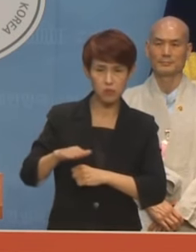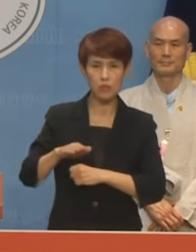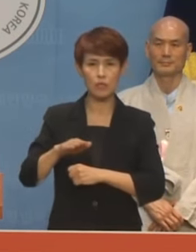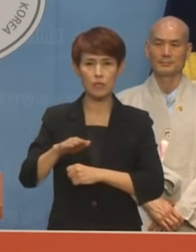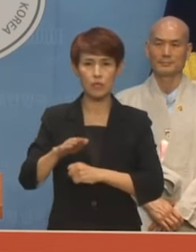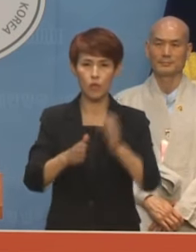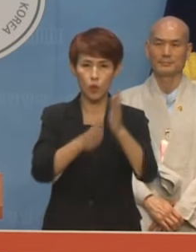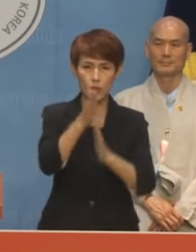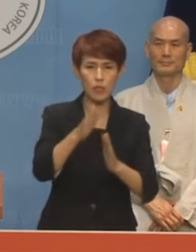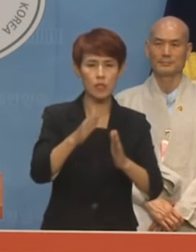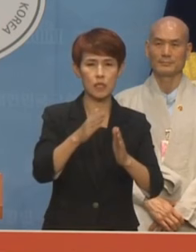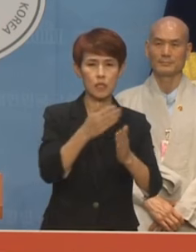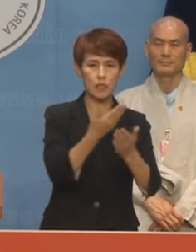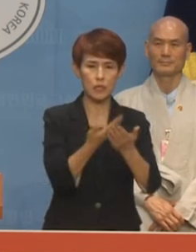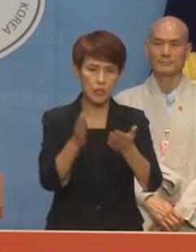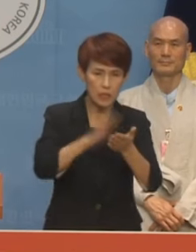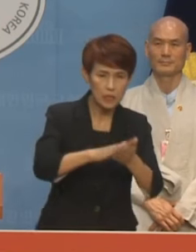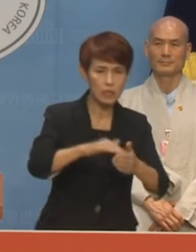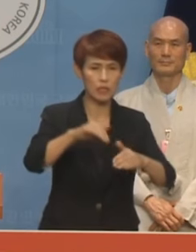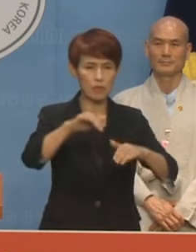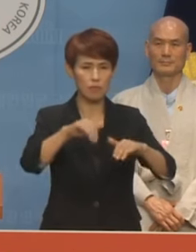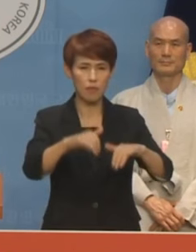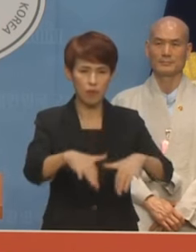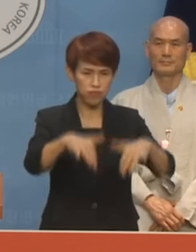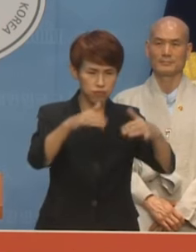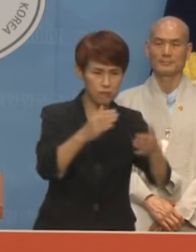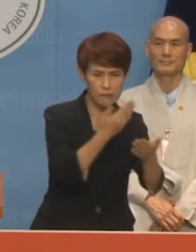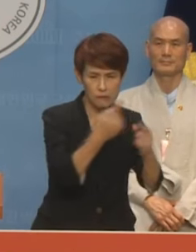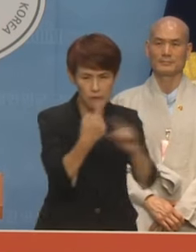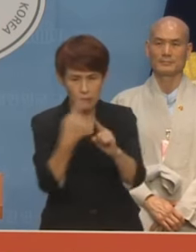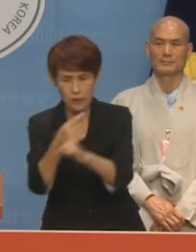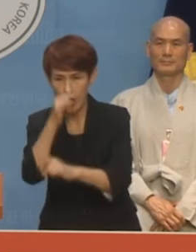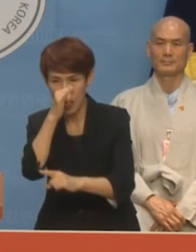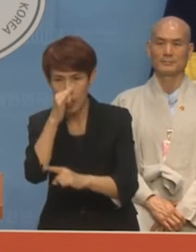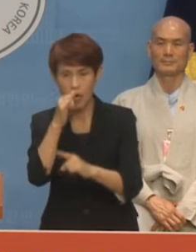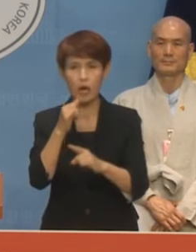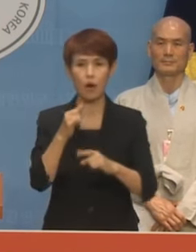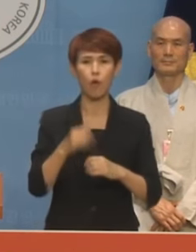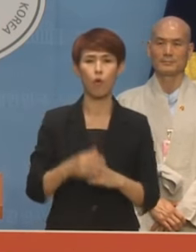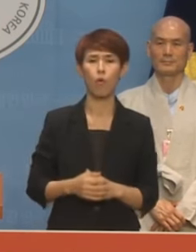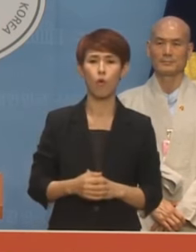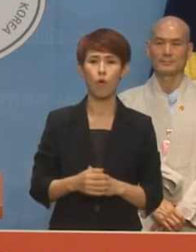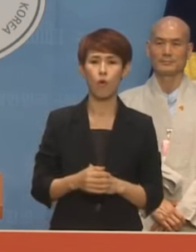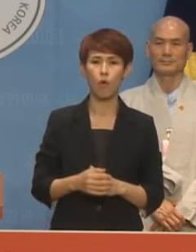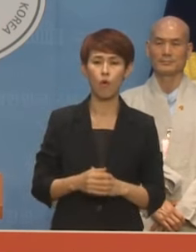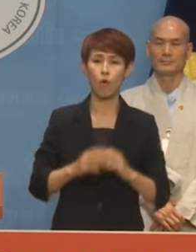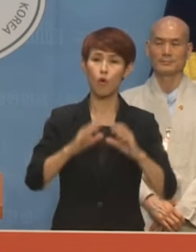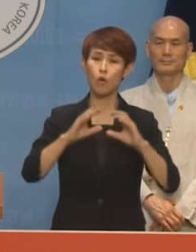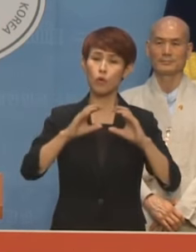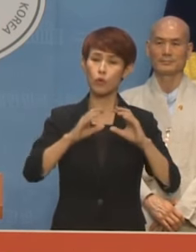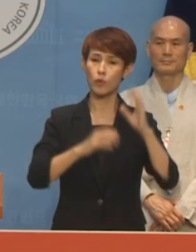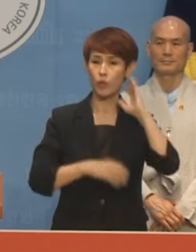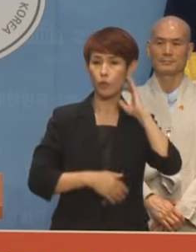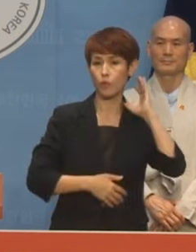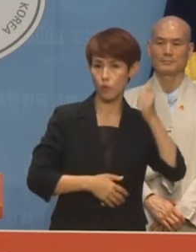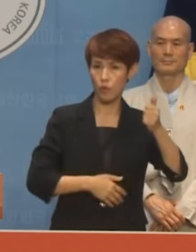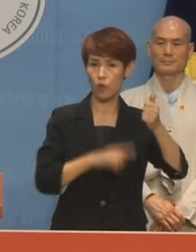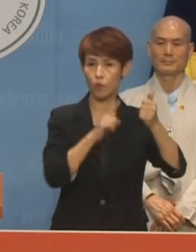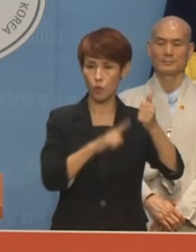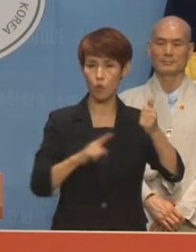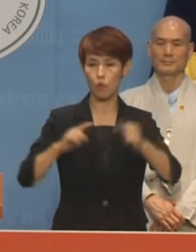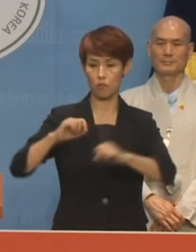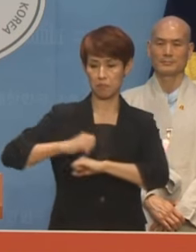작업에 투입되어 여론의 호평을 받았고, 이를 계기로 대통령과 해병 사단장 사이에